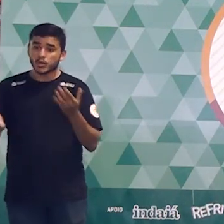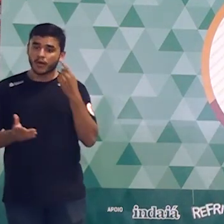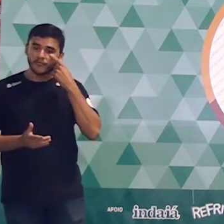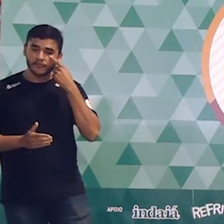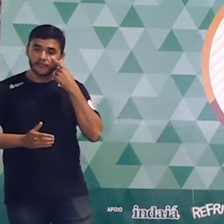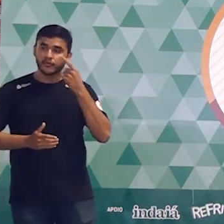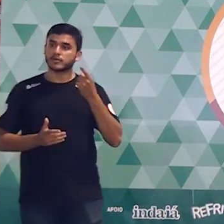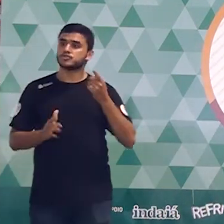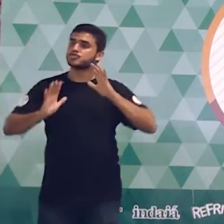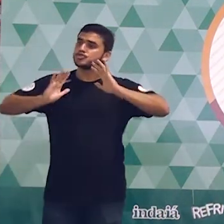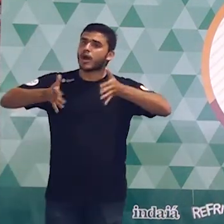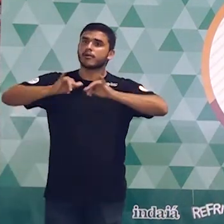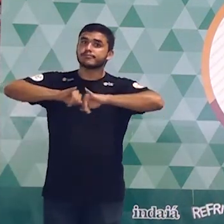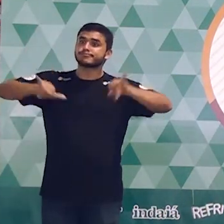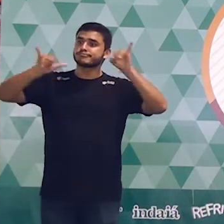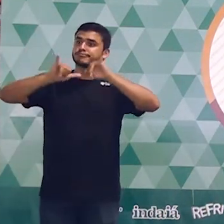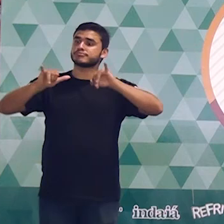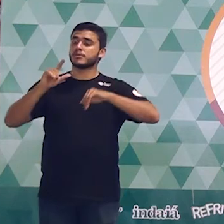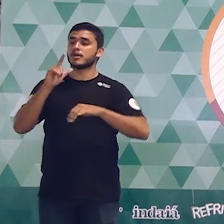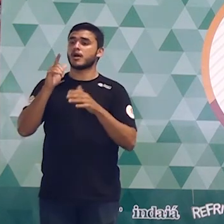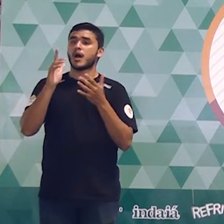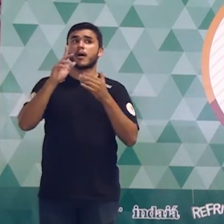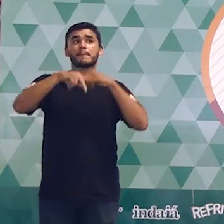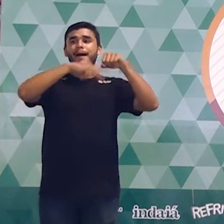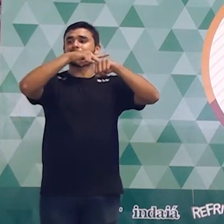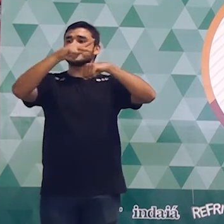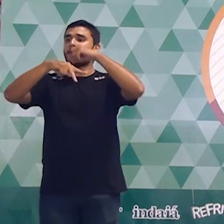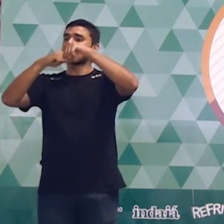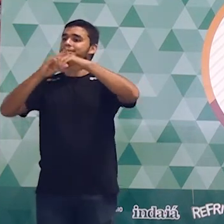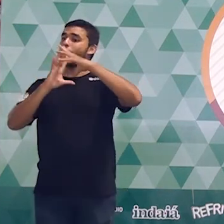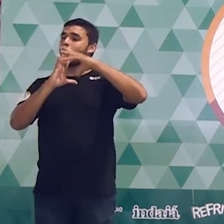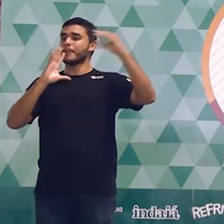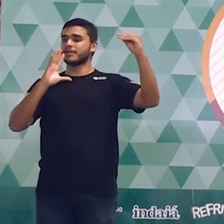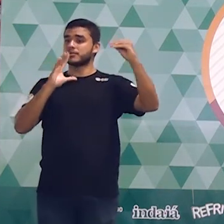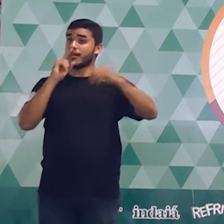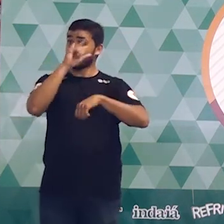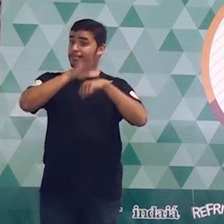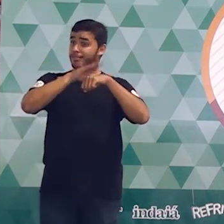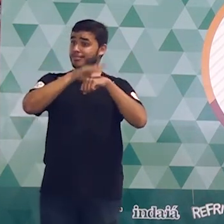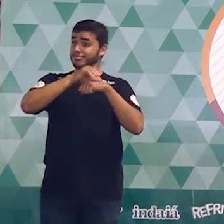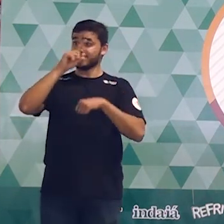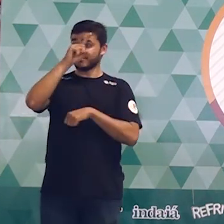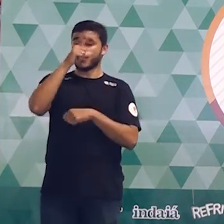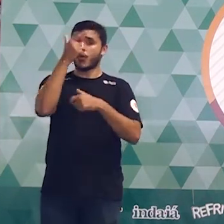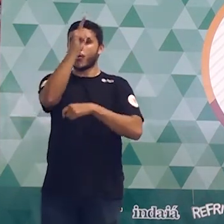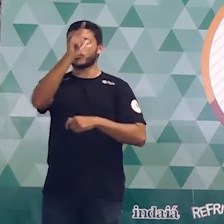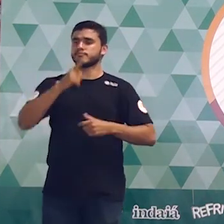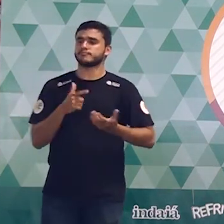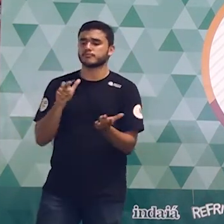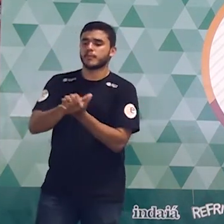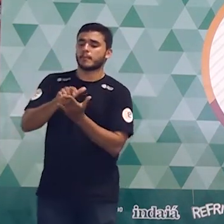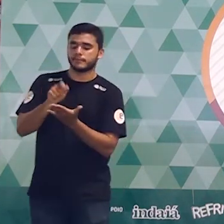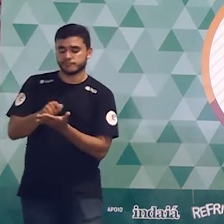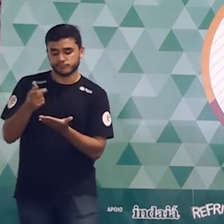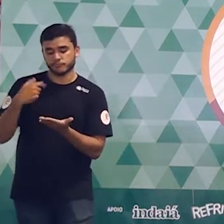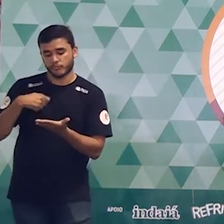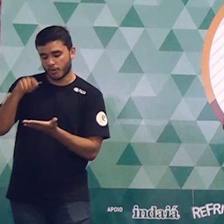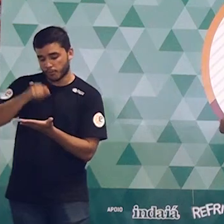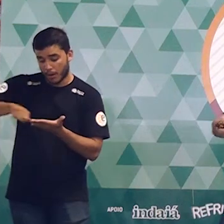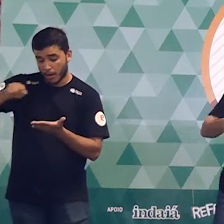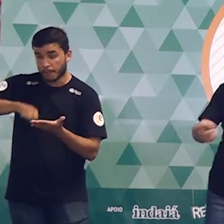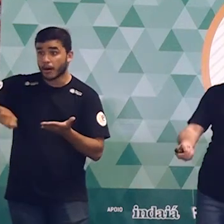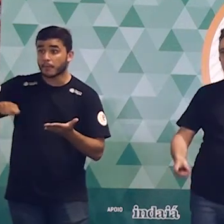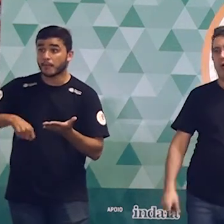se espalhando por outros países, mas não era normal, não. O natural era o pessoal chegar na tua casa com um monte de papel, se sentar e